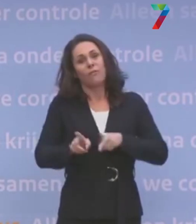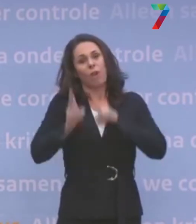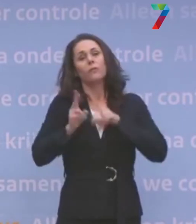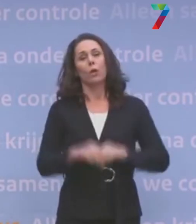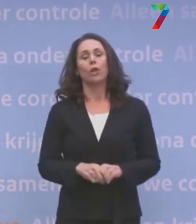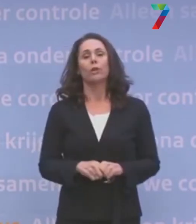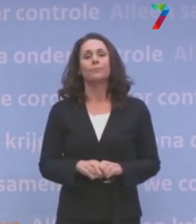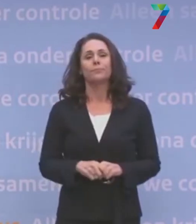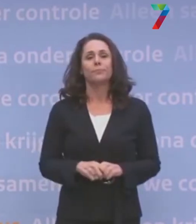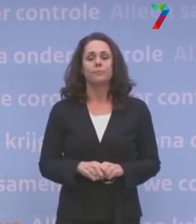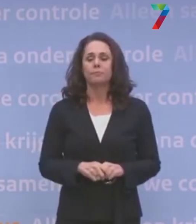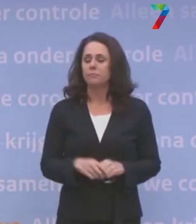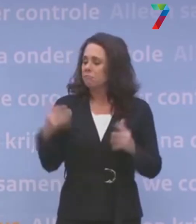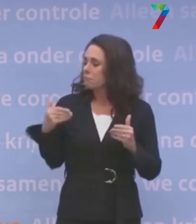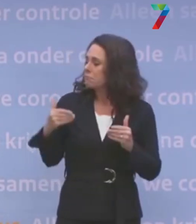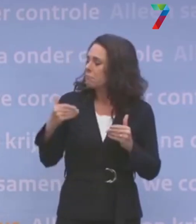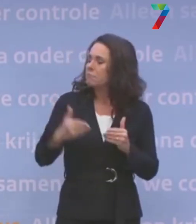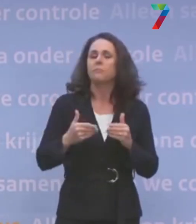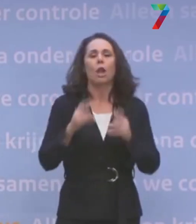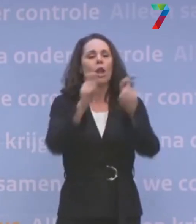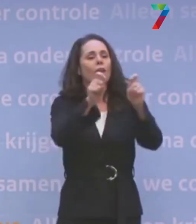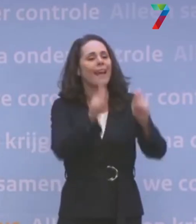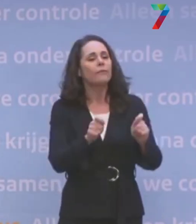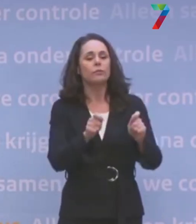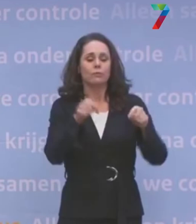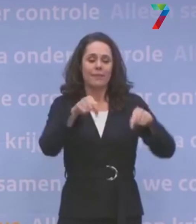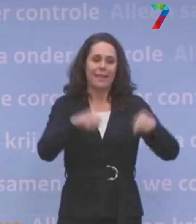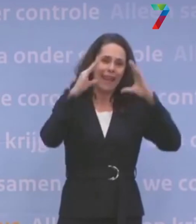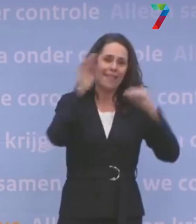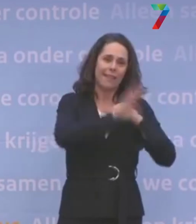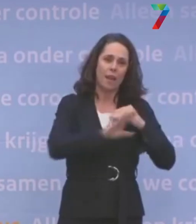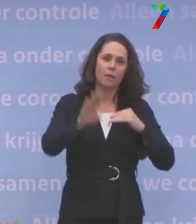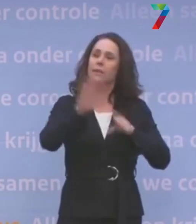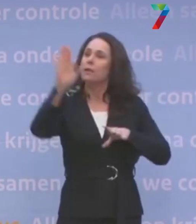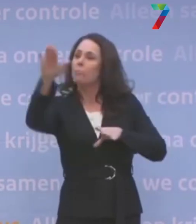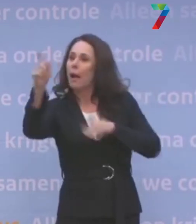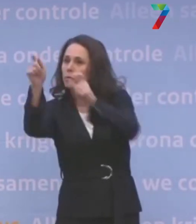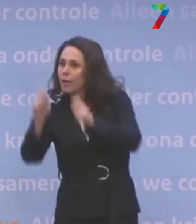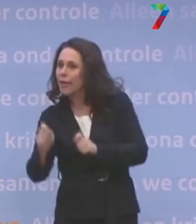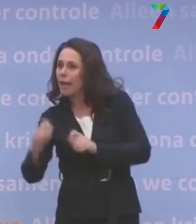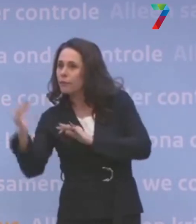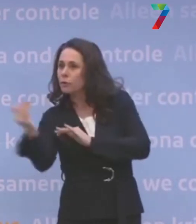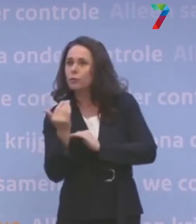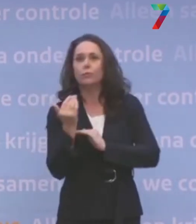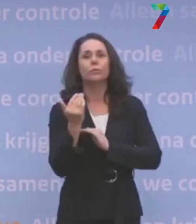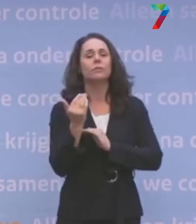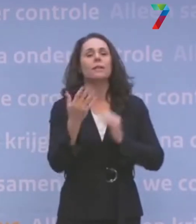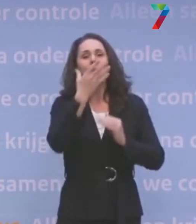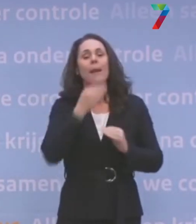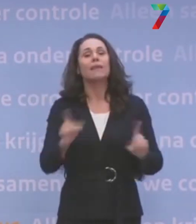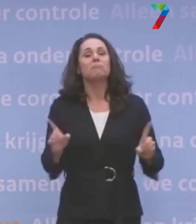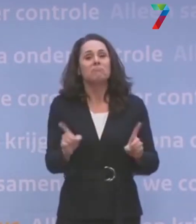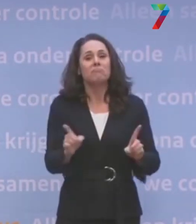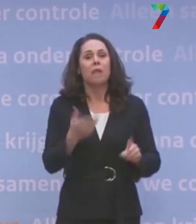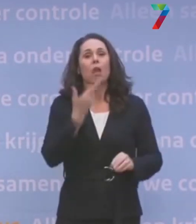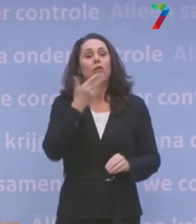Uit alle gegevens die inmiddels zijn verzameld in Nederland en daarbuiten blijkt dat jonge kinderen minder snel besmet